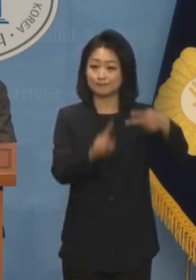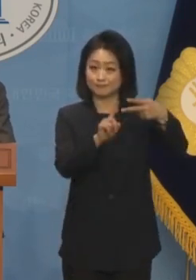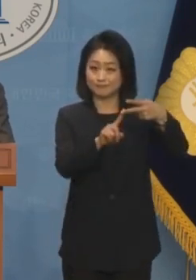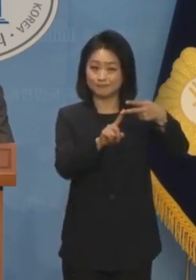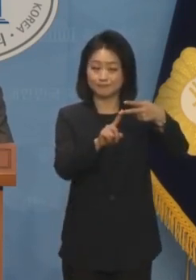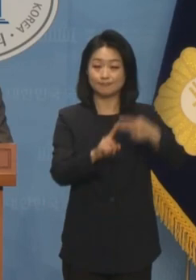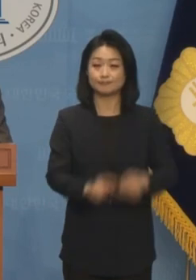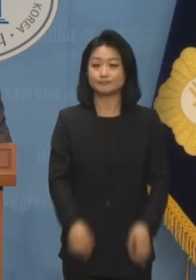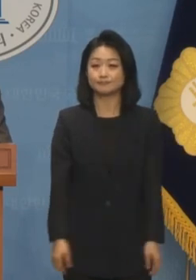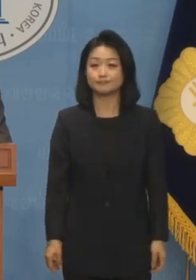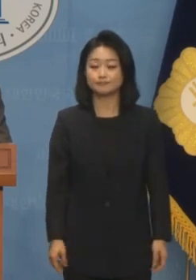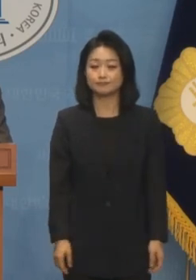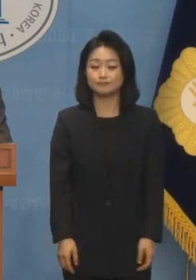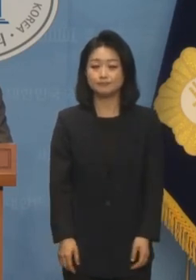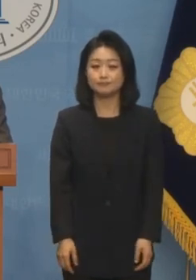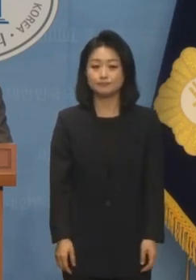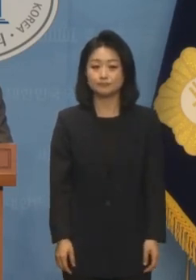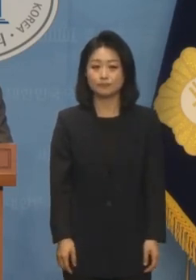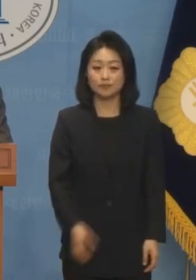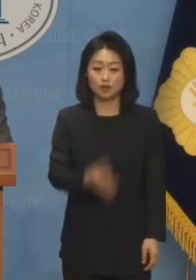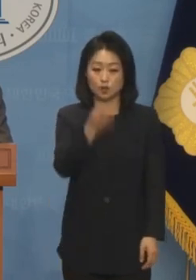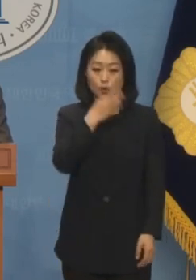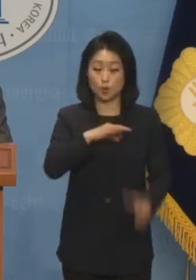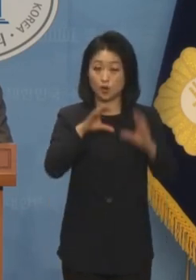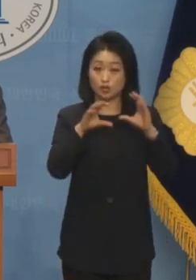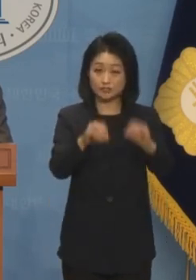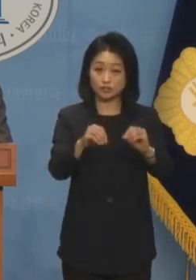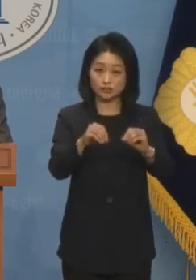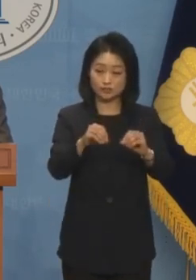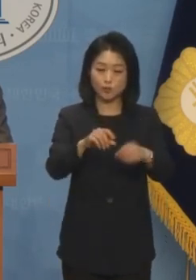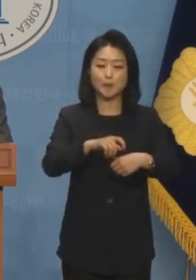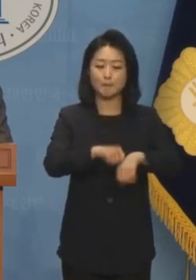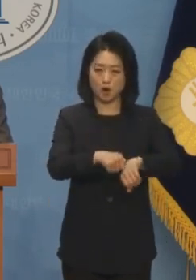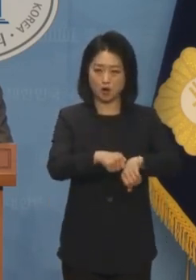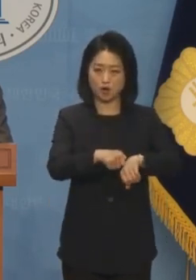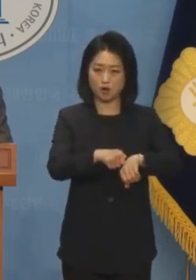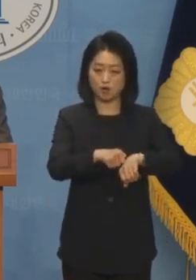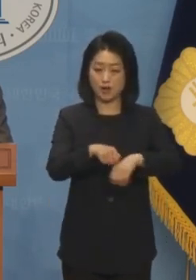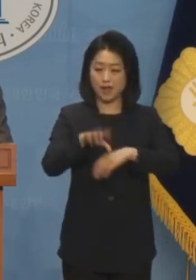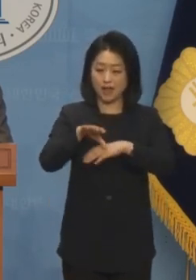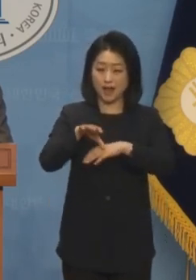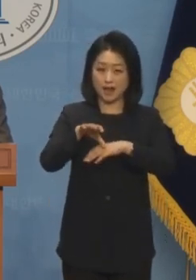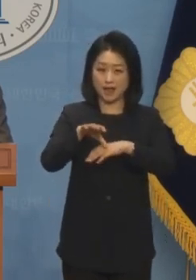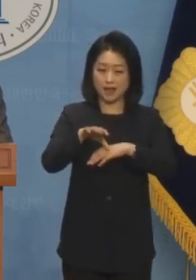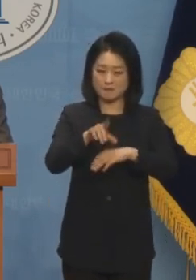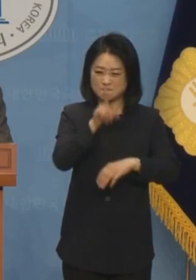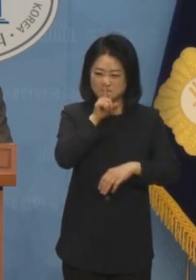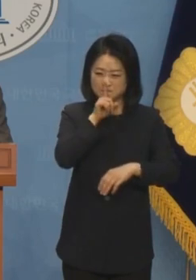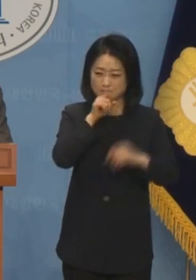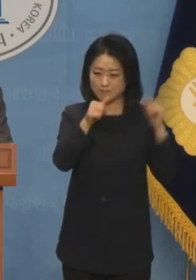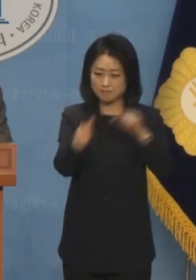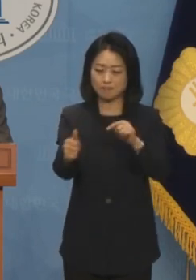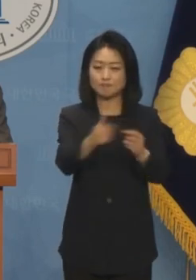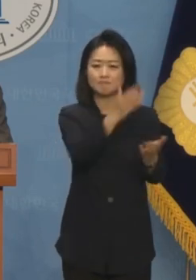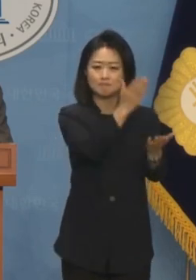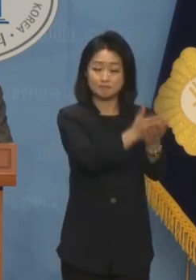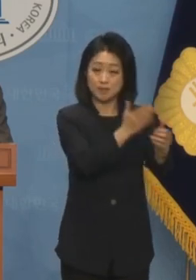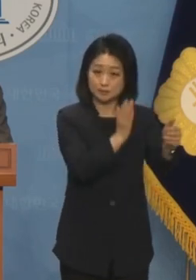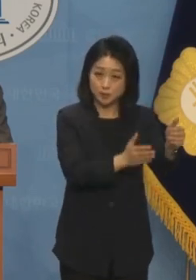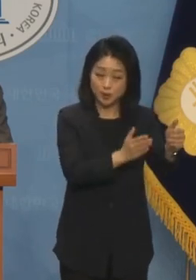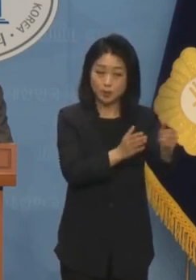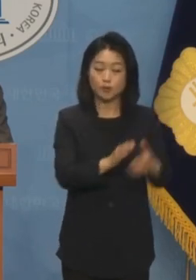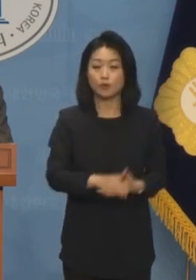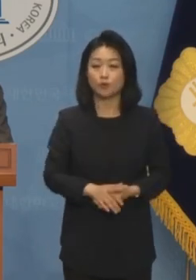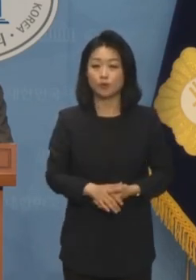브리핑입니다. 또 효력 정지된 선방위 징계, 언론 입틀막 멈추십시오.